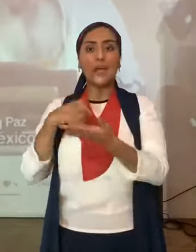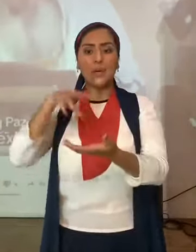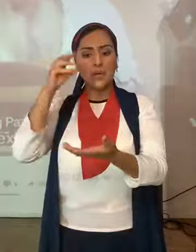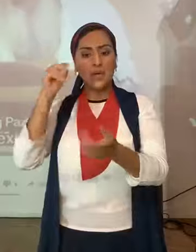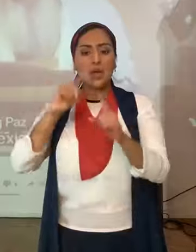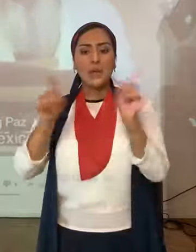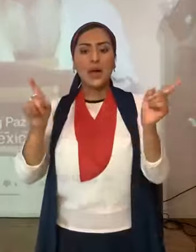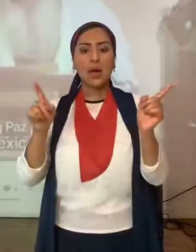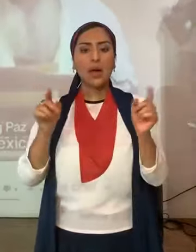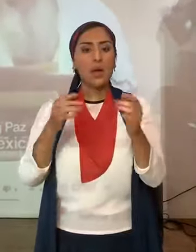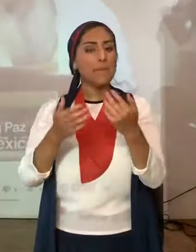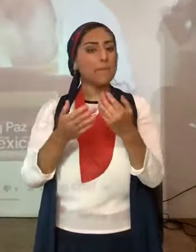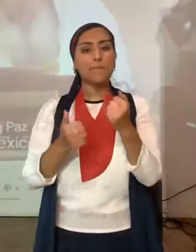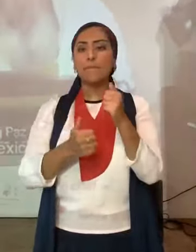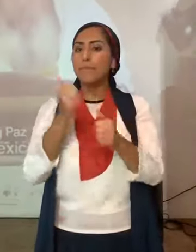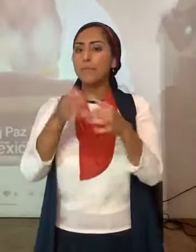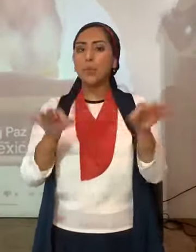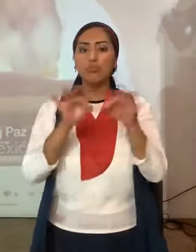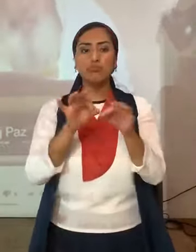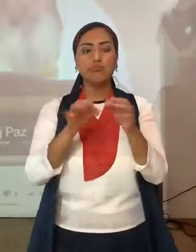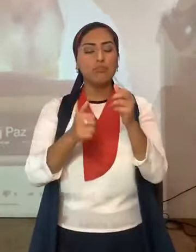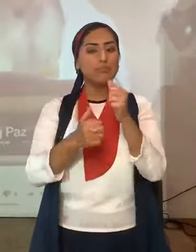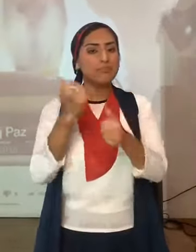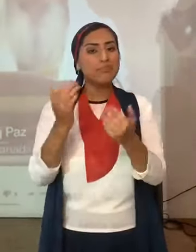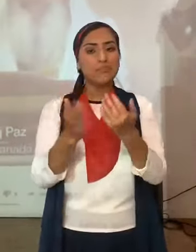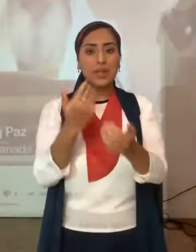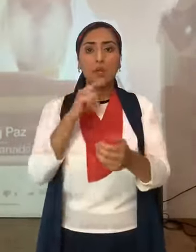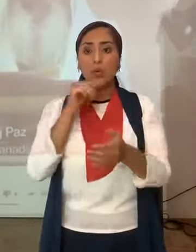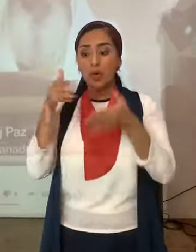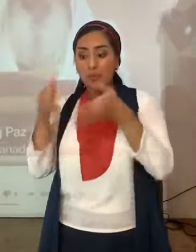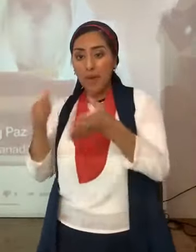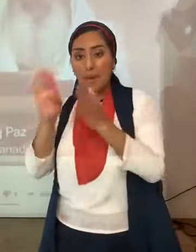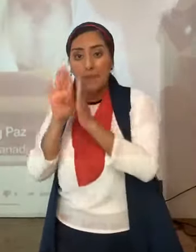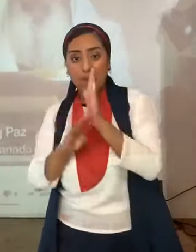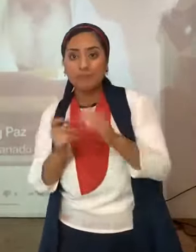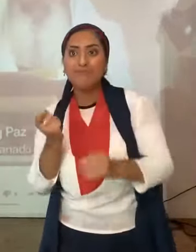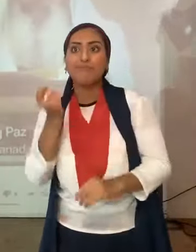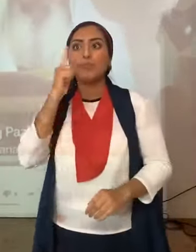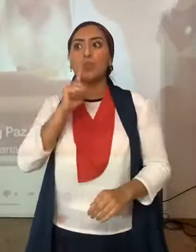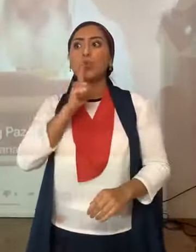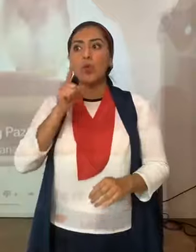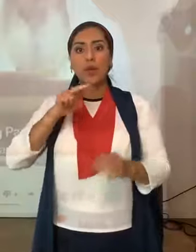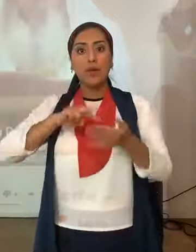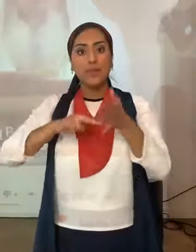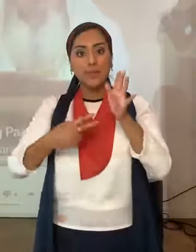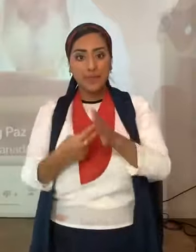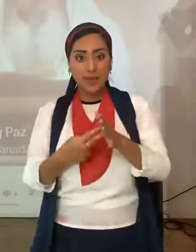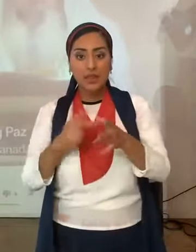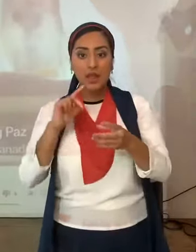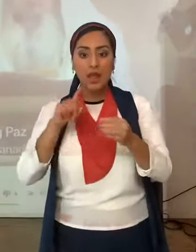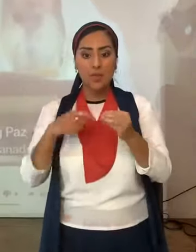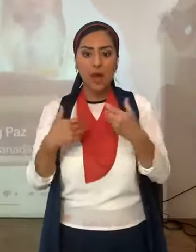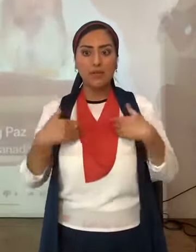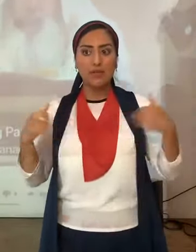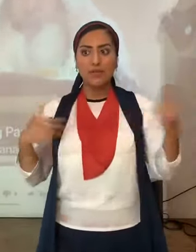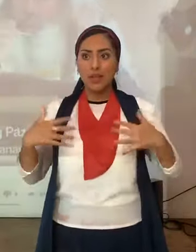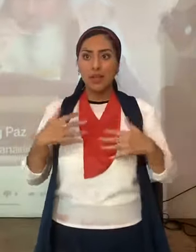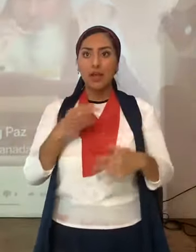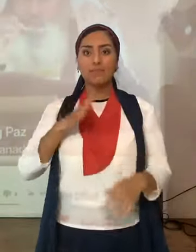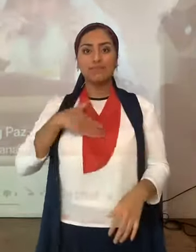pero no hay como irse a la Biblia para entender realmente el sentido real de tener miedo